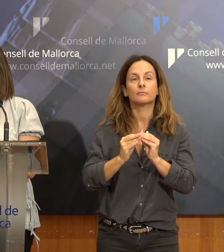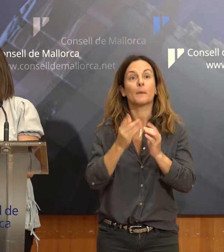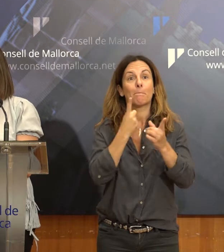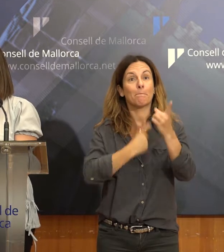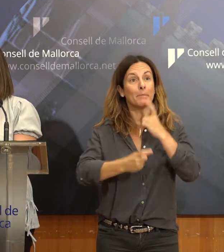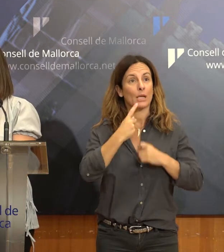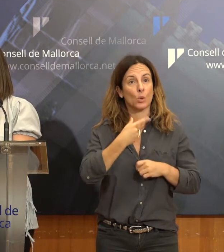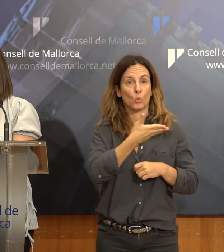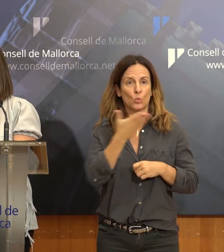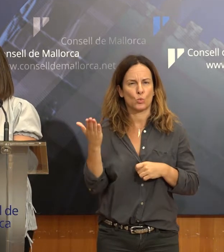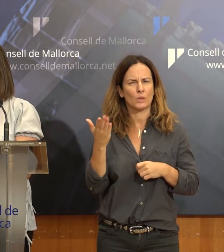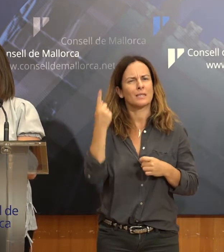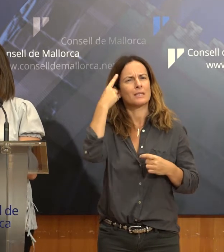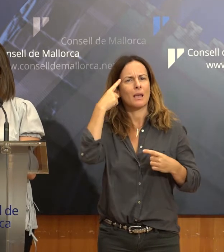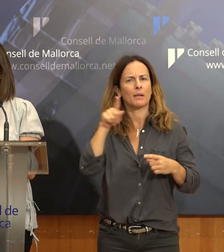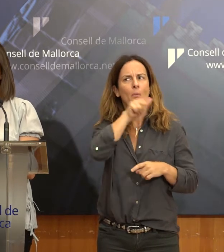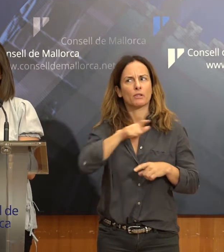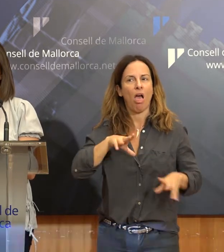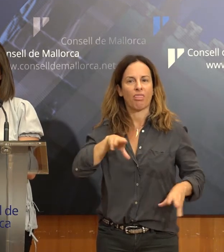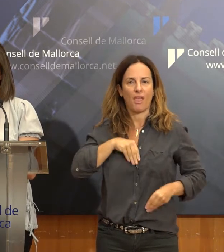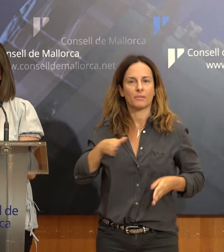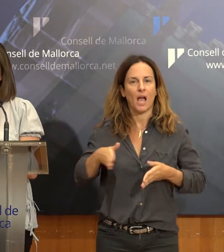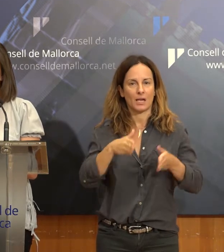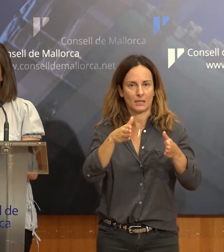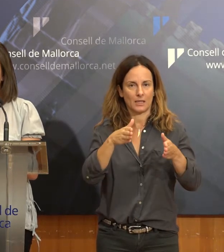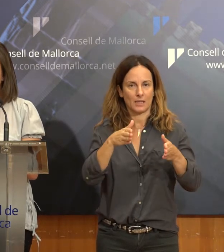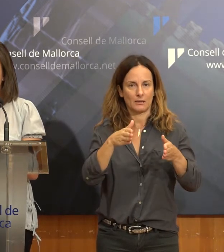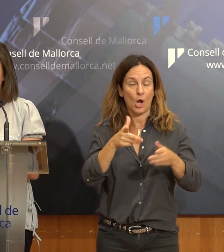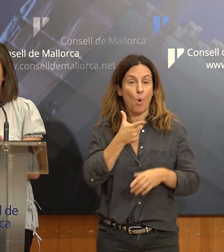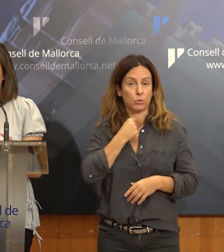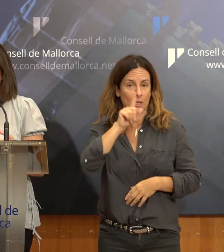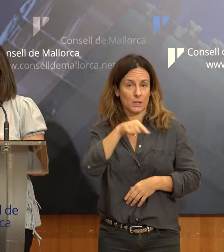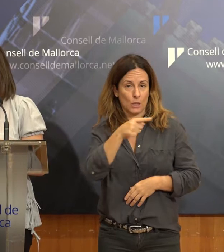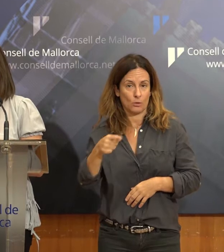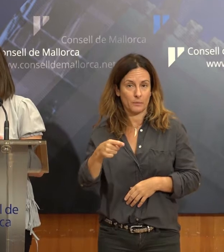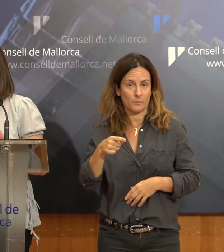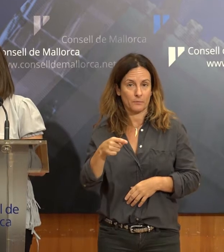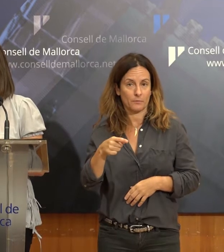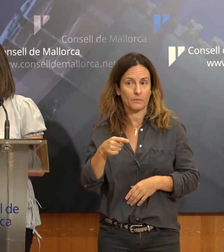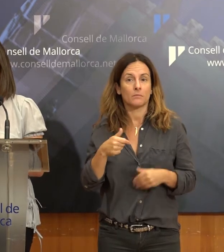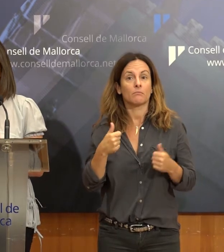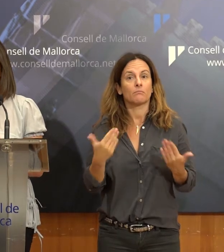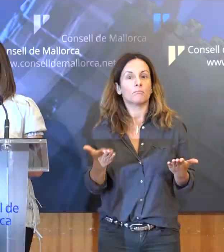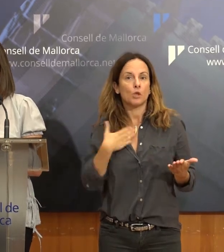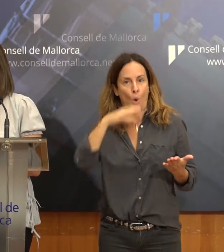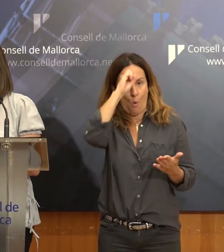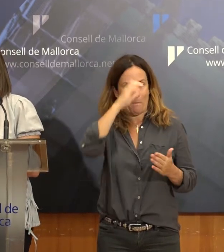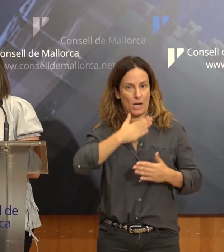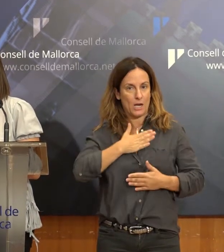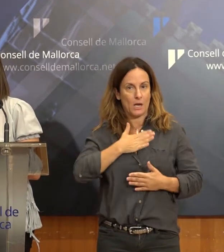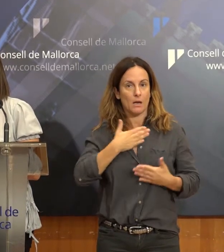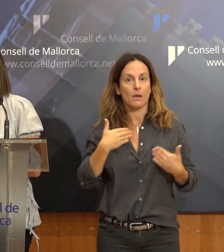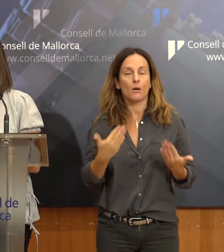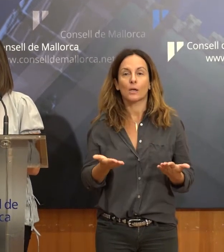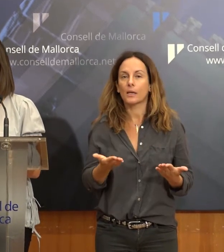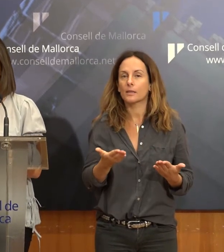quin era el nivell d'acceptació de la carretera, perquè a pesar de que jo opino una cosa, i és que les eleccions són la